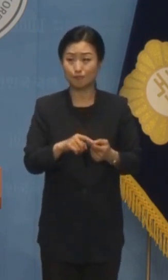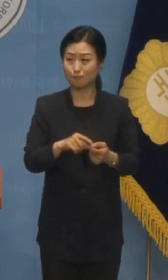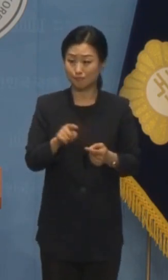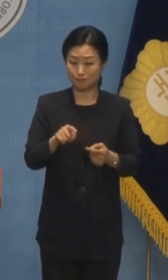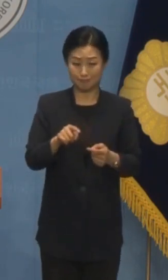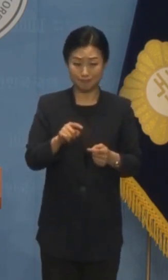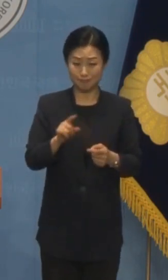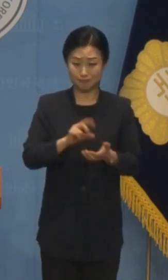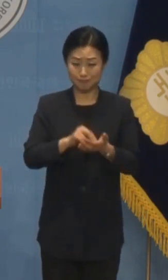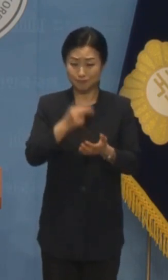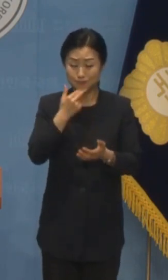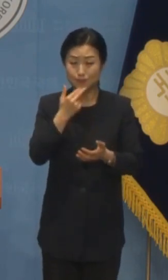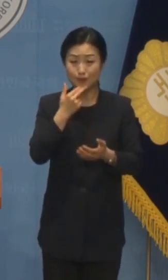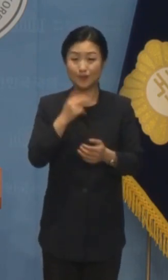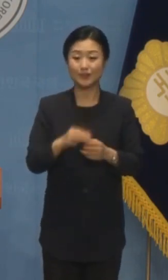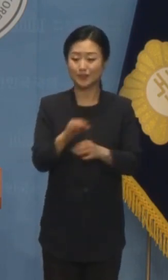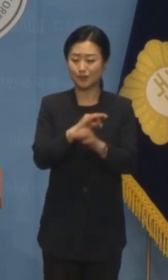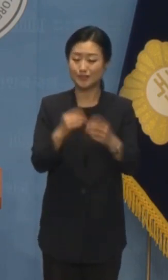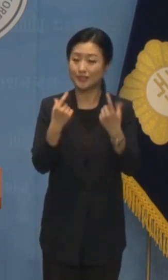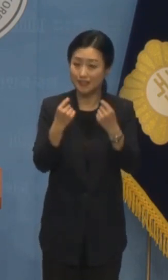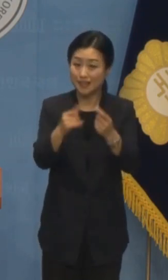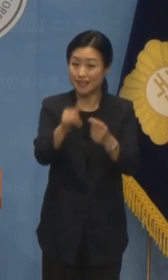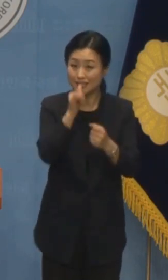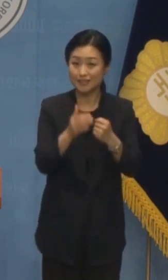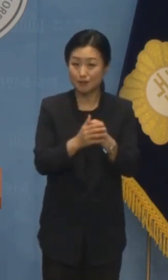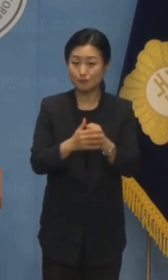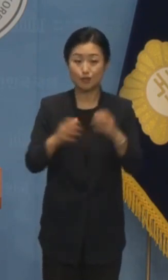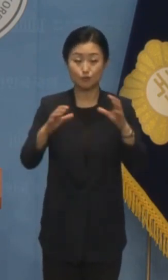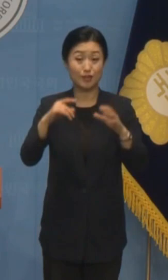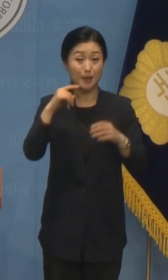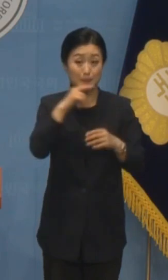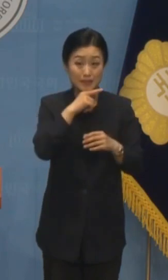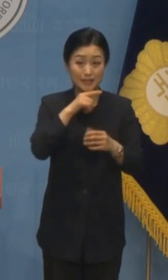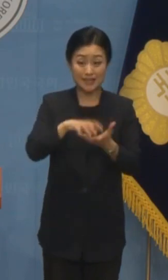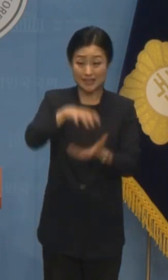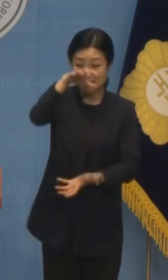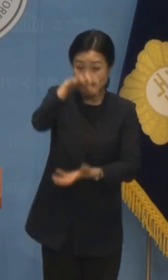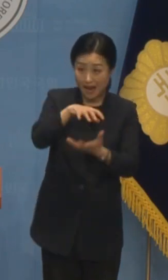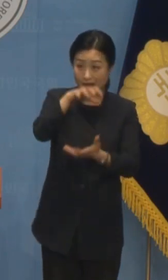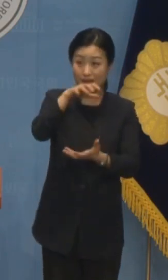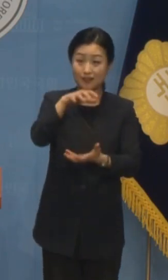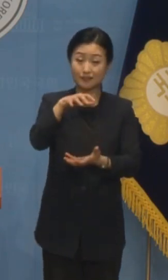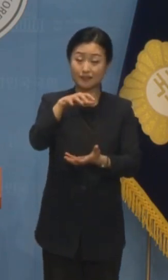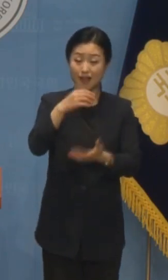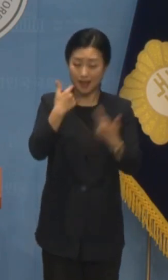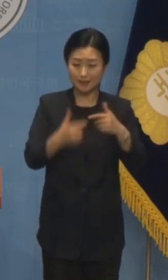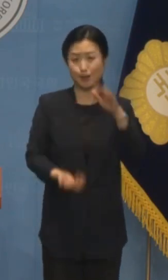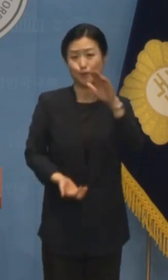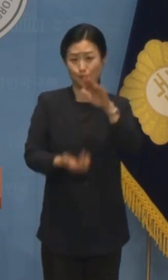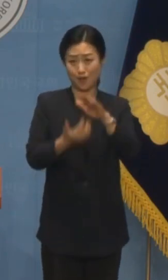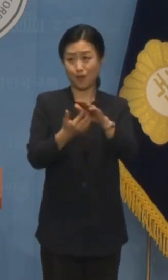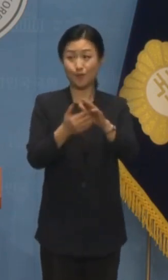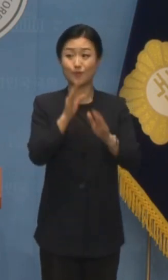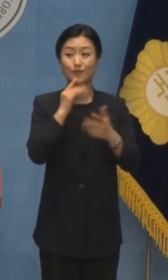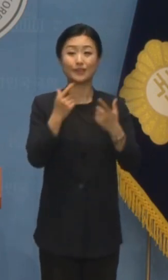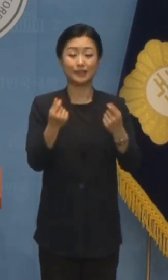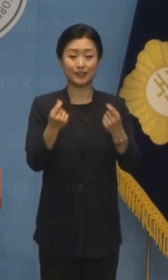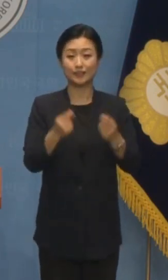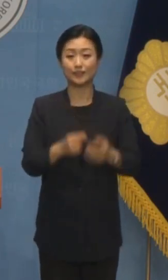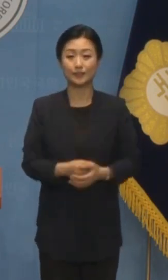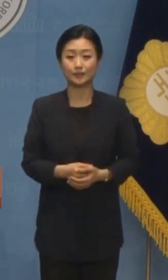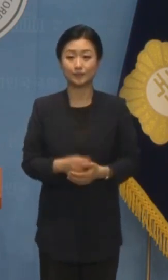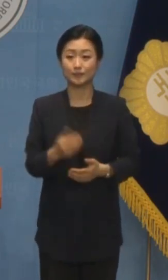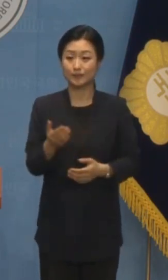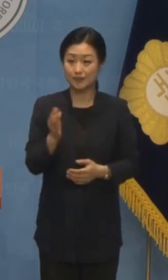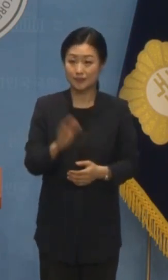하는데요. 경제가 일정한 지속성을 유지하는 한 국가부채의 총량은 당연히 늘 역대 최고치를 경신할 수밖에 없습니다.